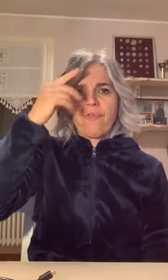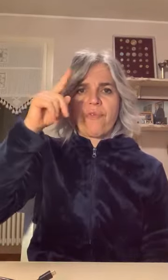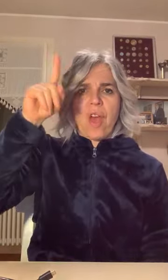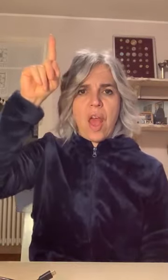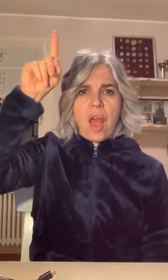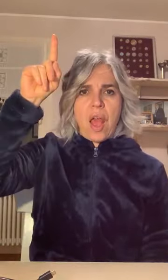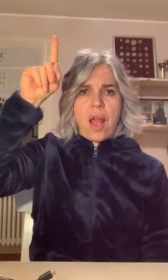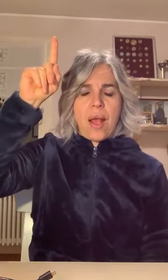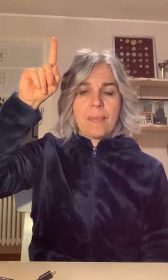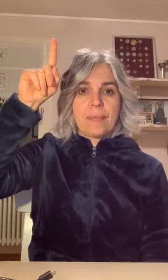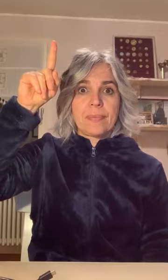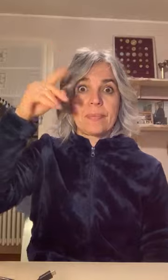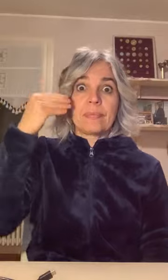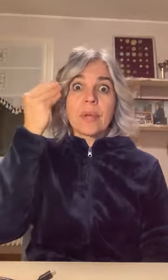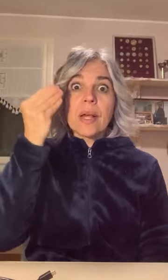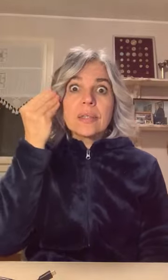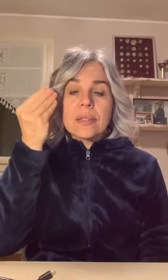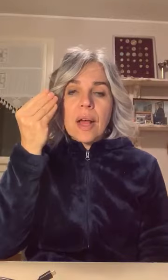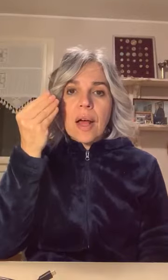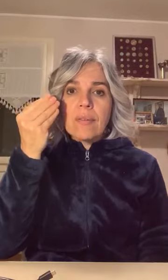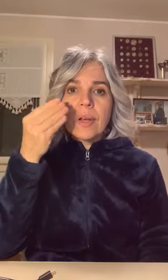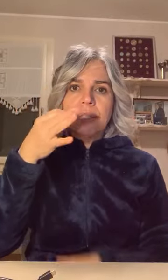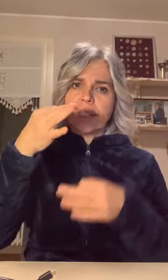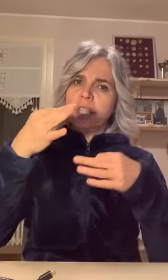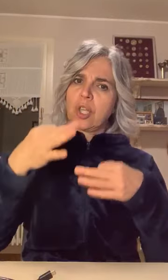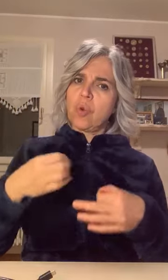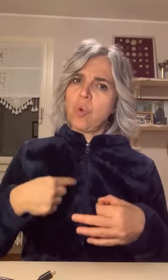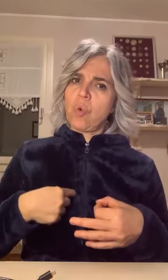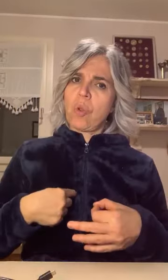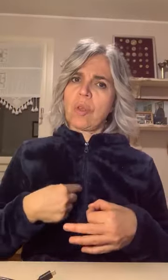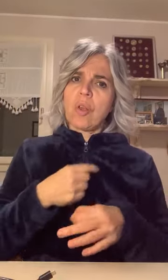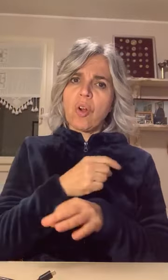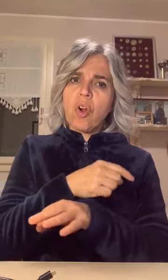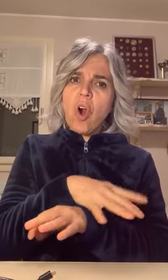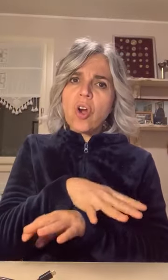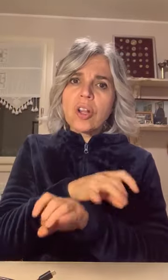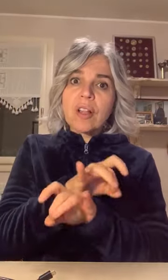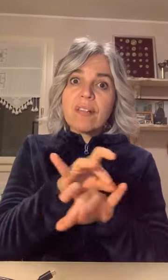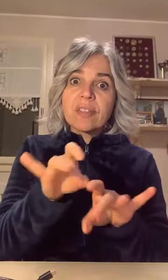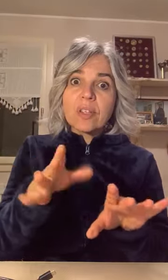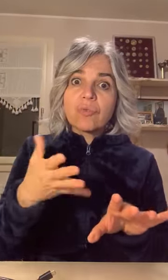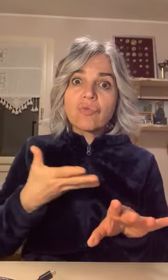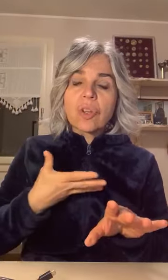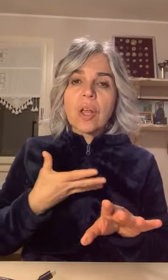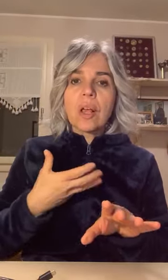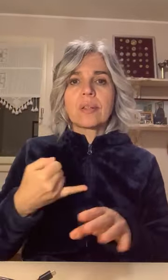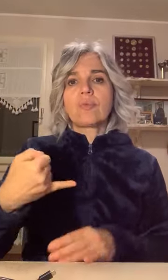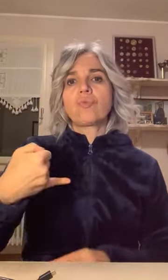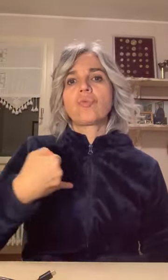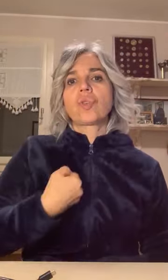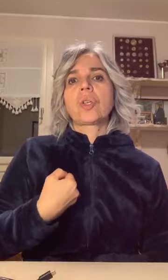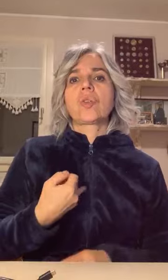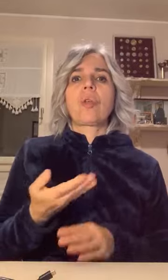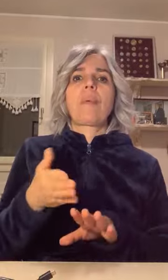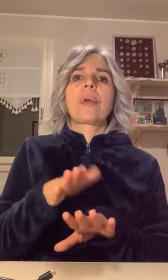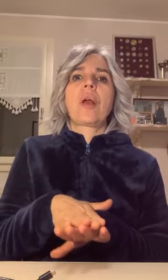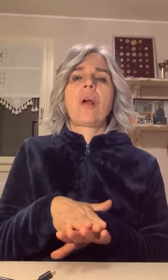fare attenzione, la scrittura ci dice che vita e morte sono nel potere della lingua, nel potere dell'uomo. Noi dobbiamo fare attenzione a quello